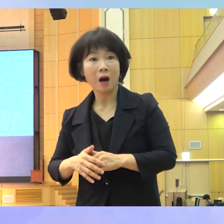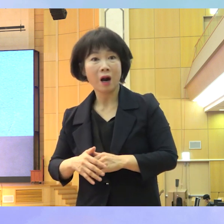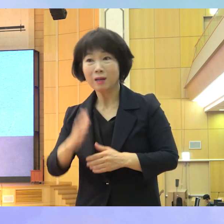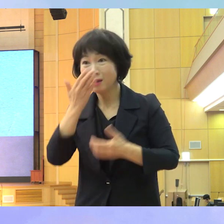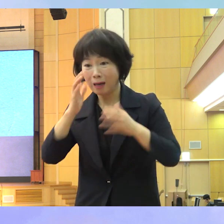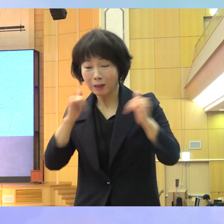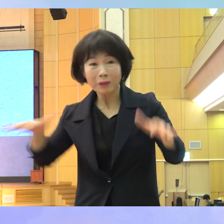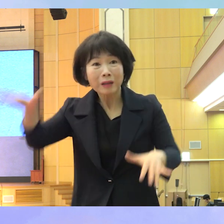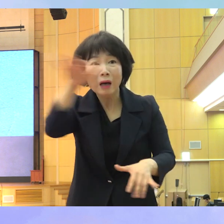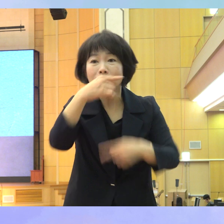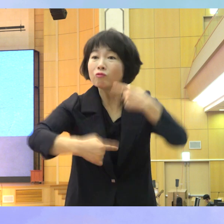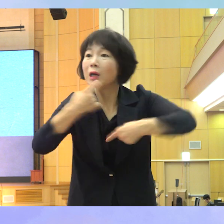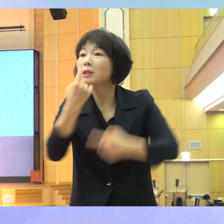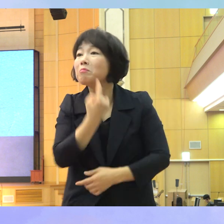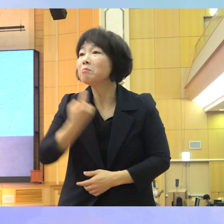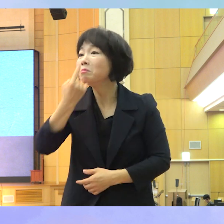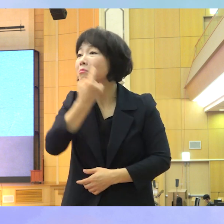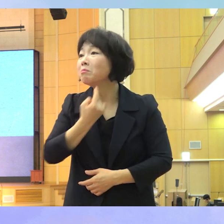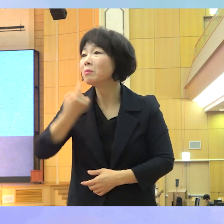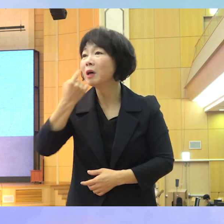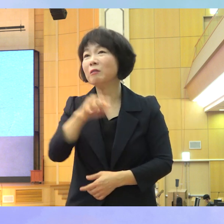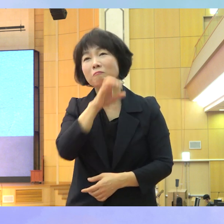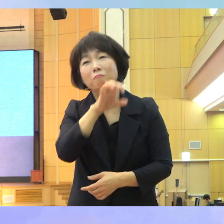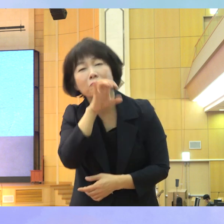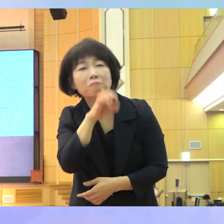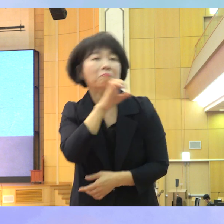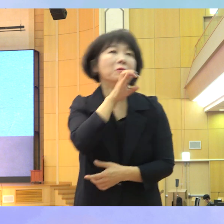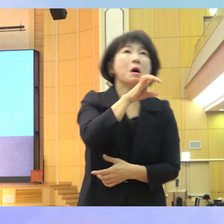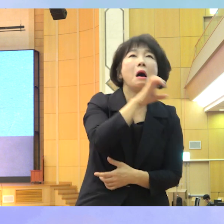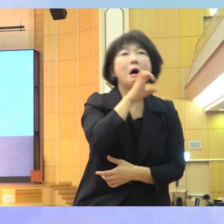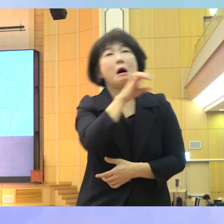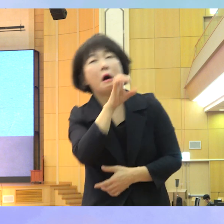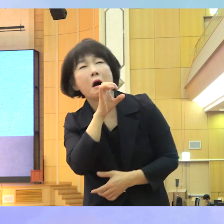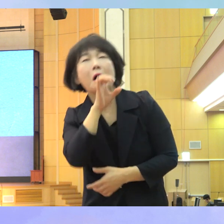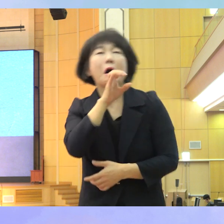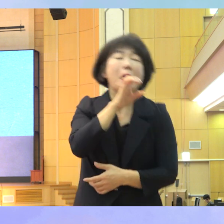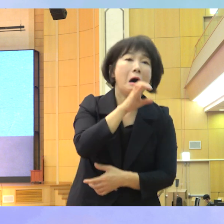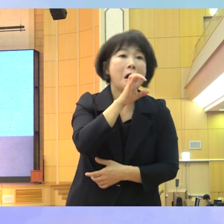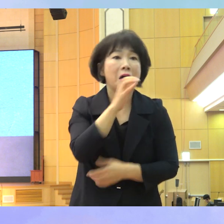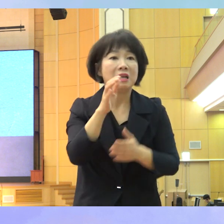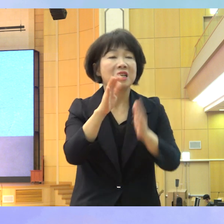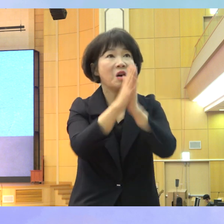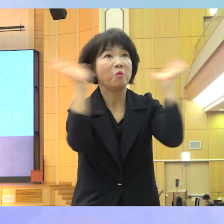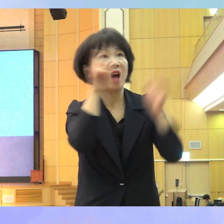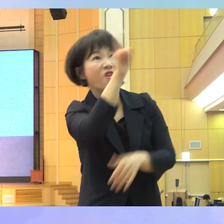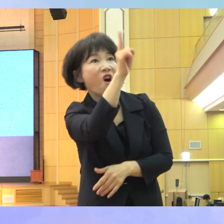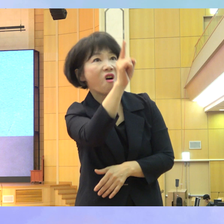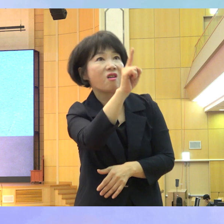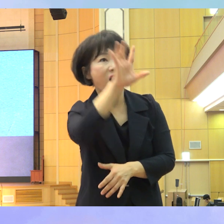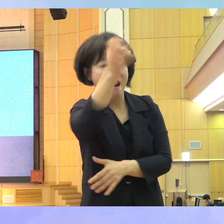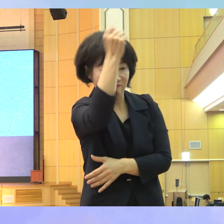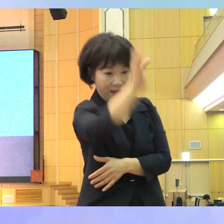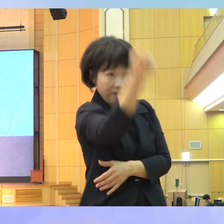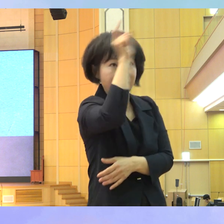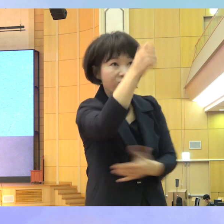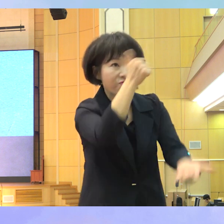광야에서 우리 애굽에 묘자리가 없어서 우리를 광야까지 이끌어서